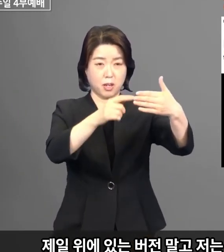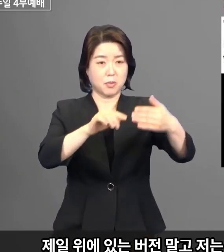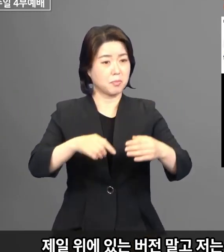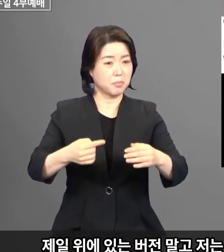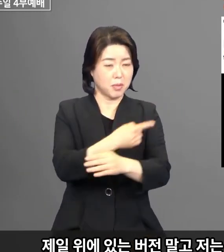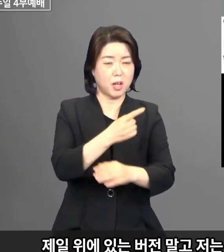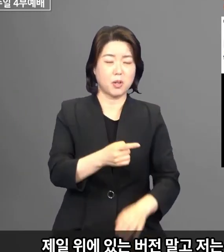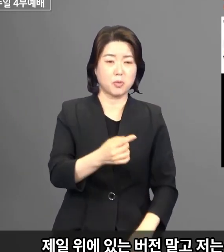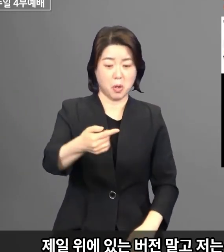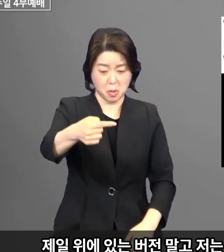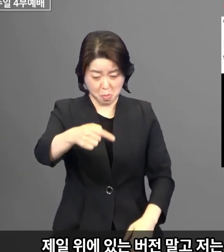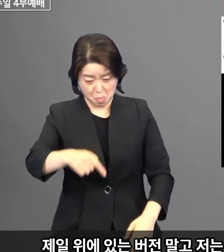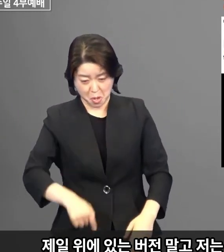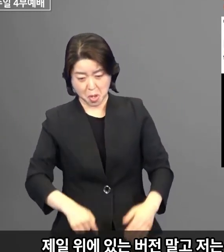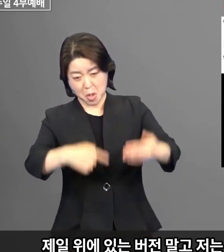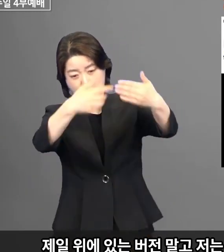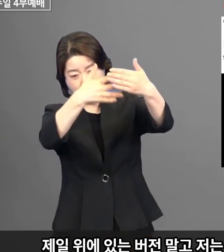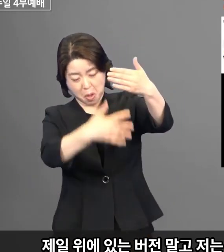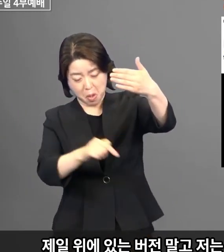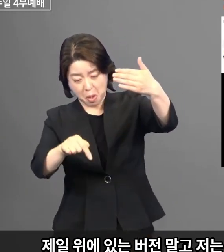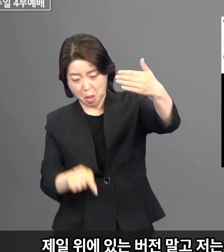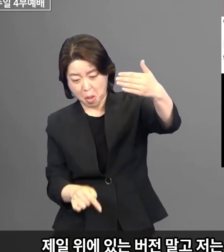저는 약간 후미진대를 좋아하거든요.